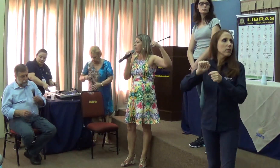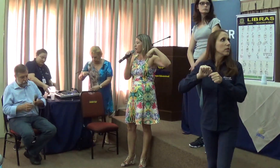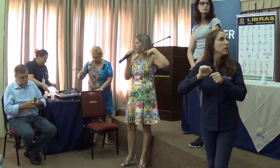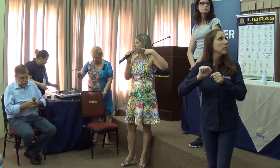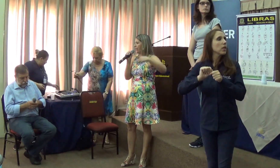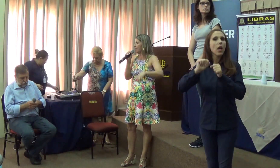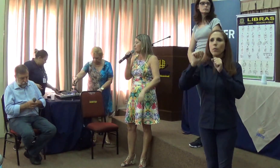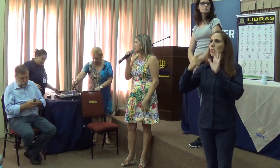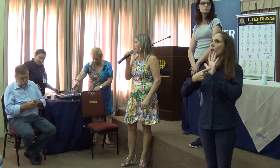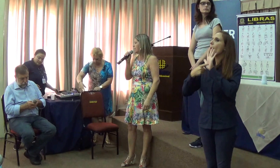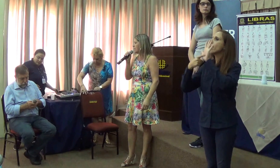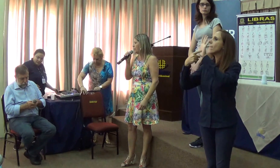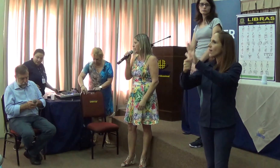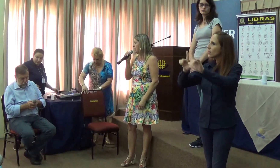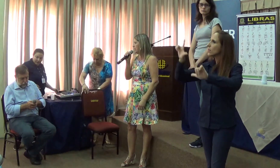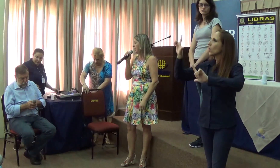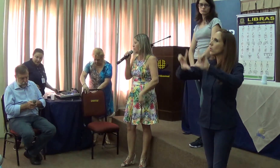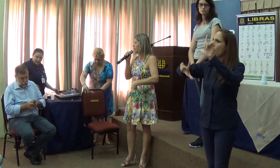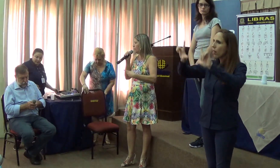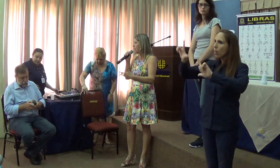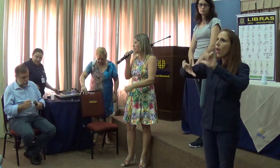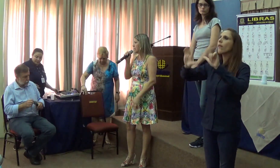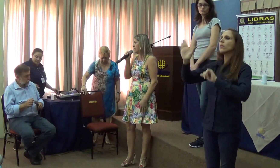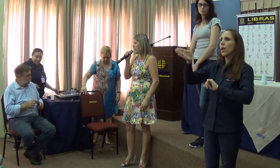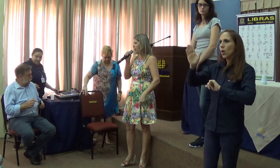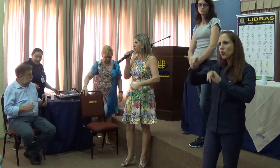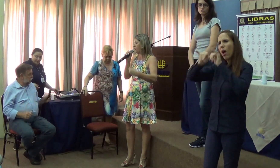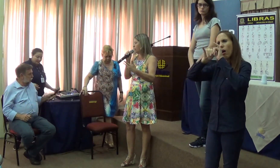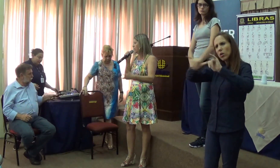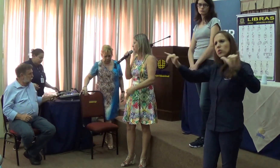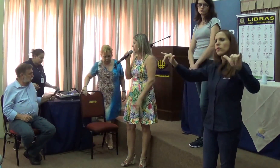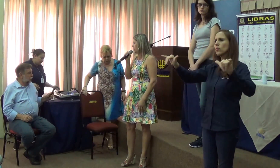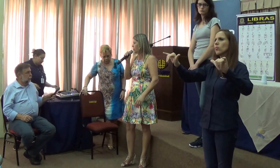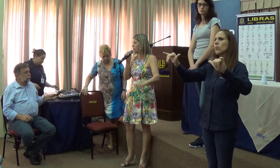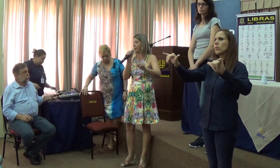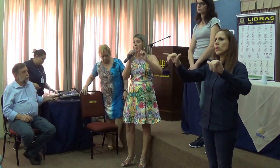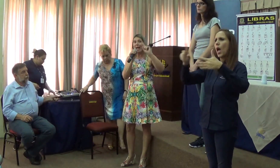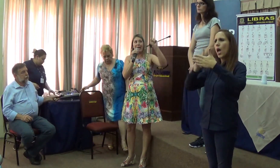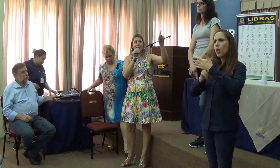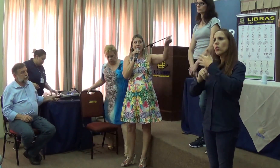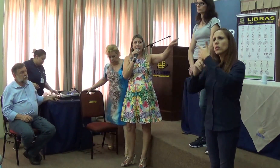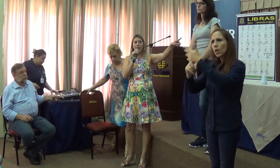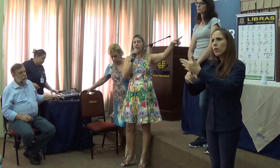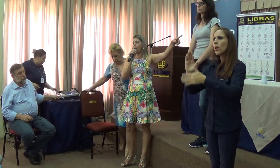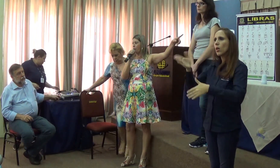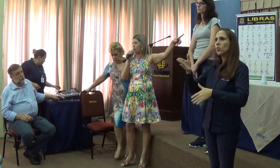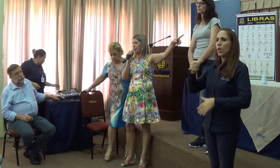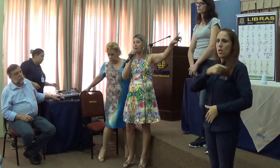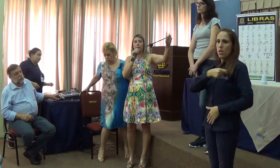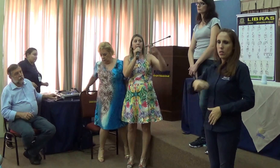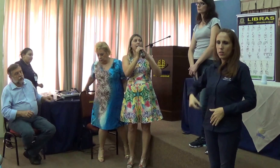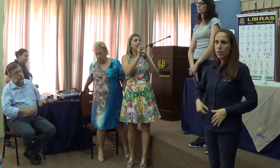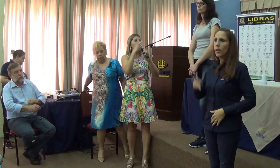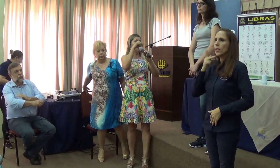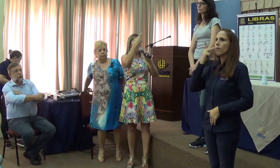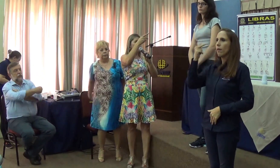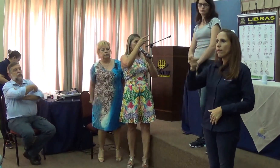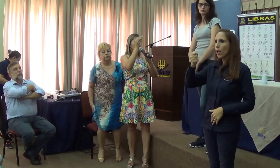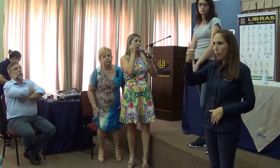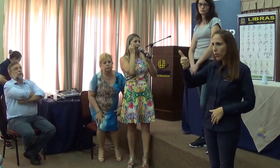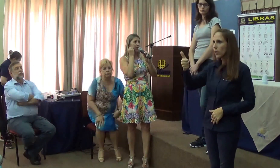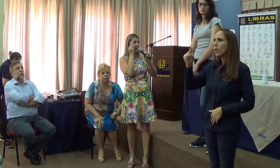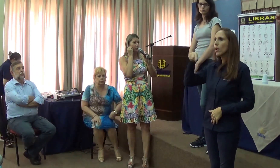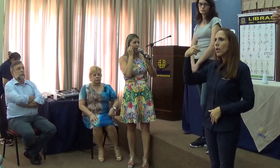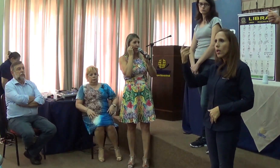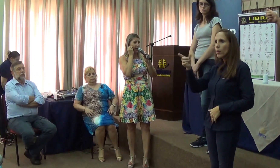televisão, já foram várias matérias que apareceram, divulgando a central, divulgando para os surdos. A Elisabeth vai falar um pouquinho, daí depois